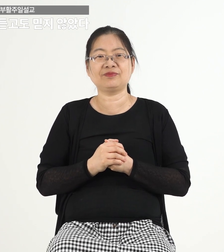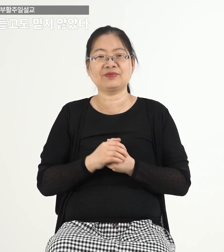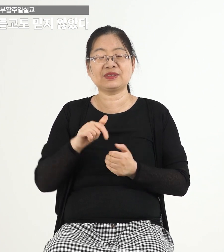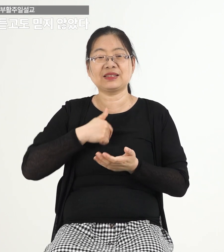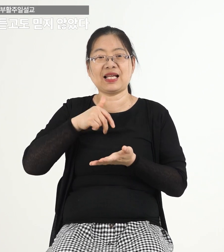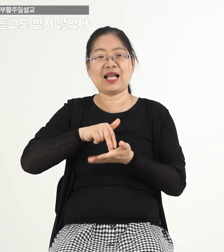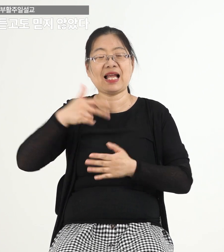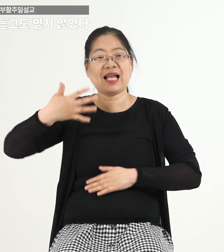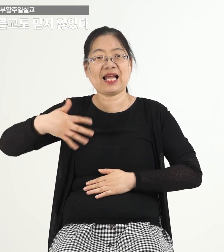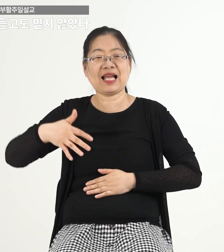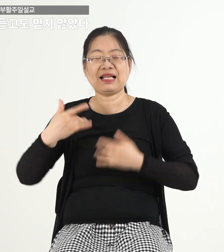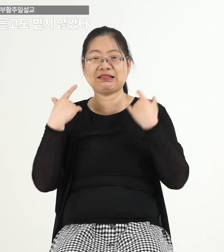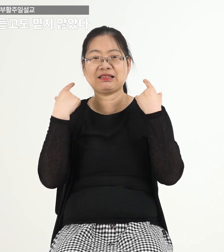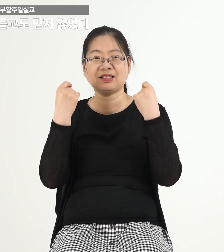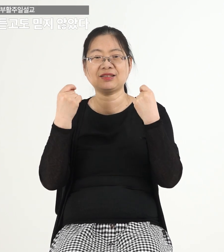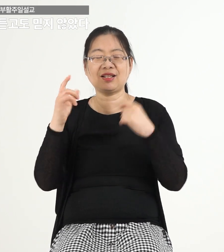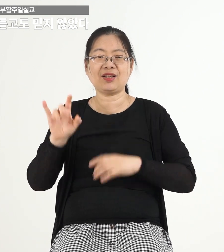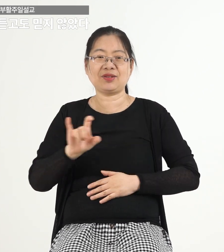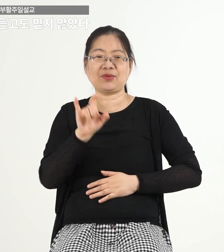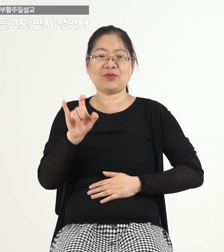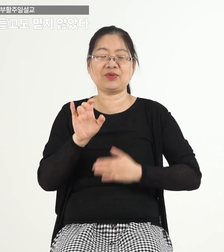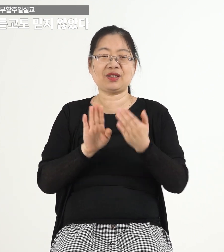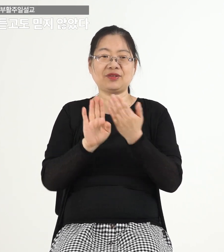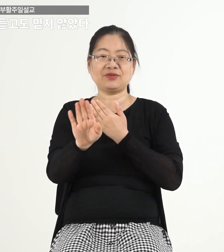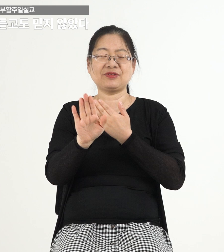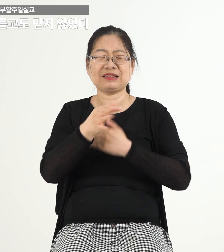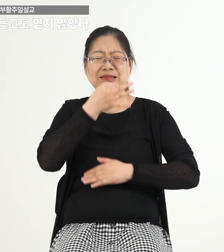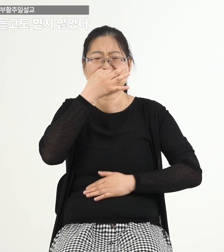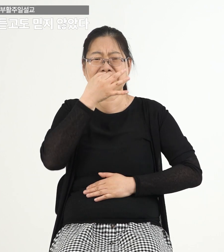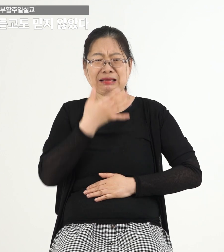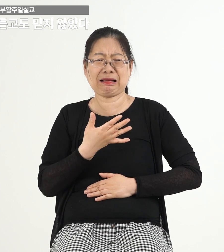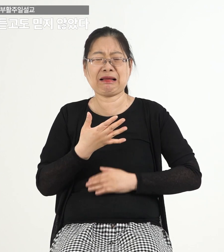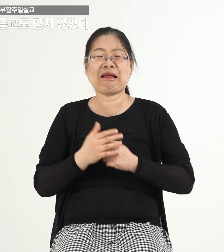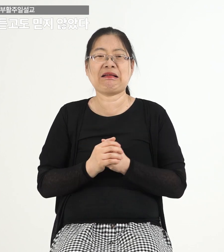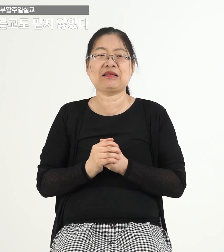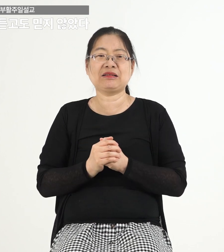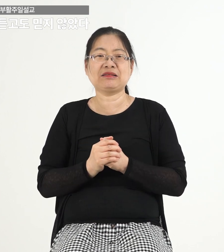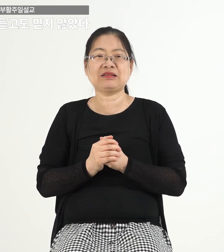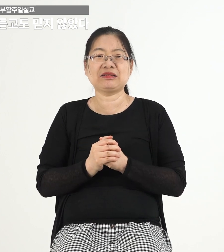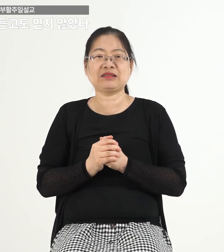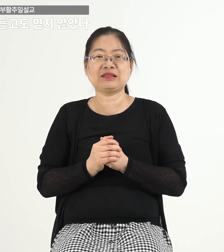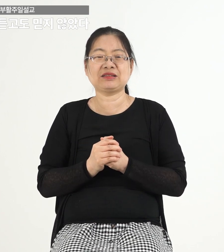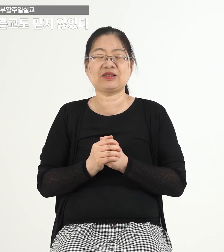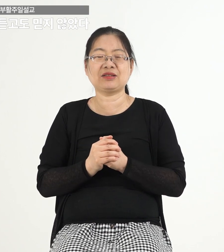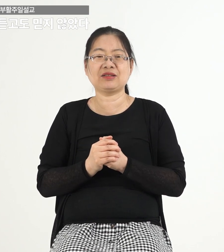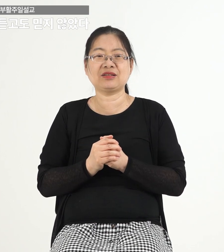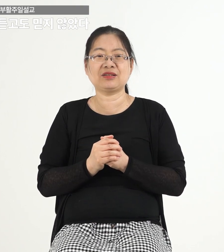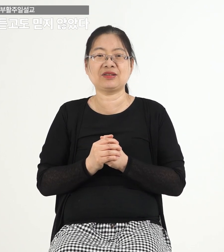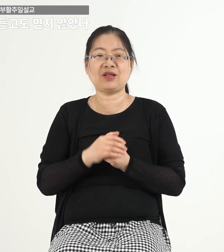자립하지 못하고 여전히 코로나 이후에 힘겨워하는